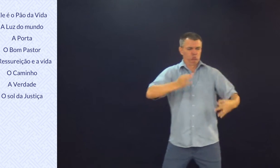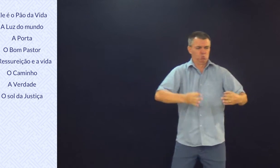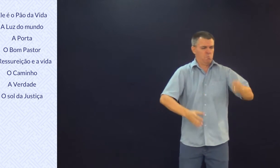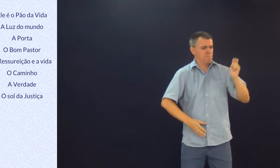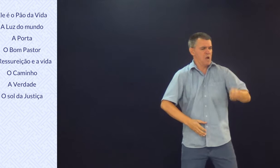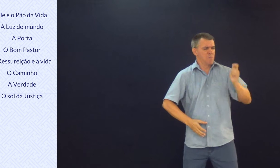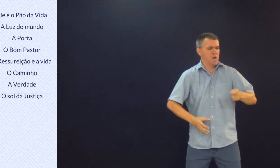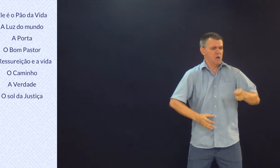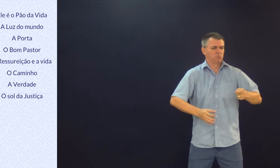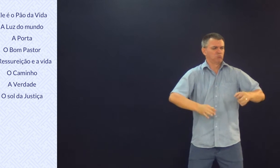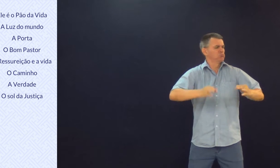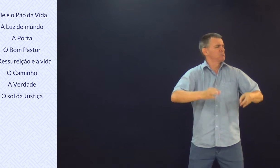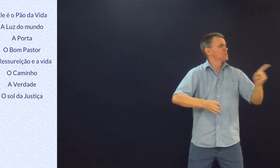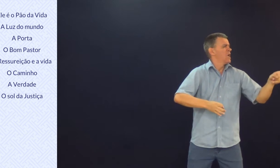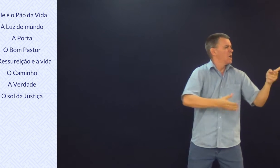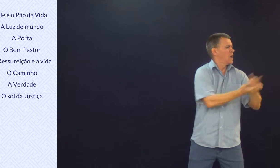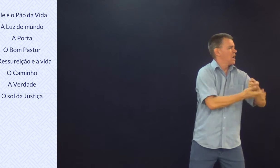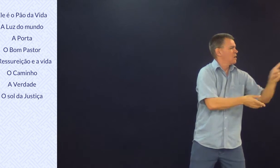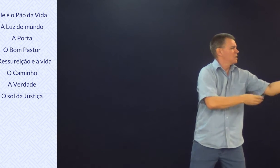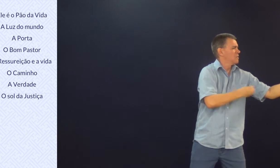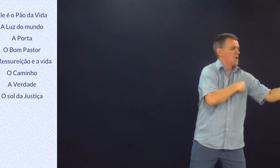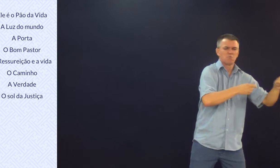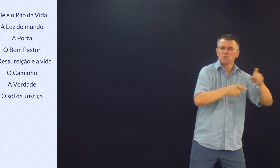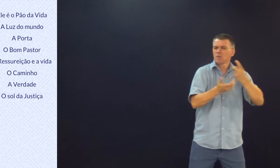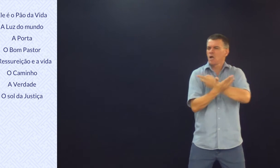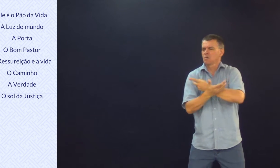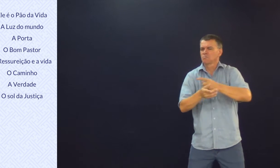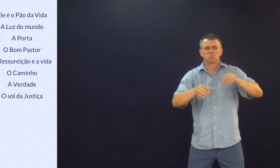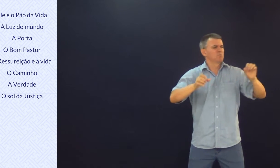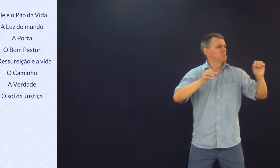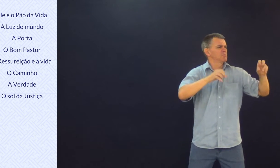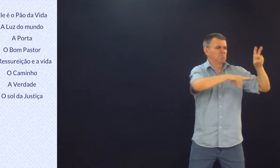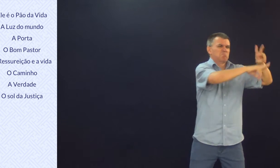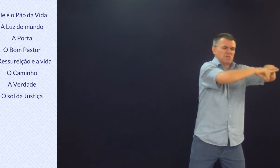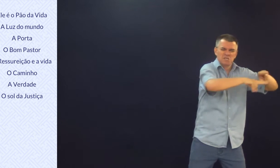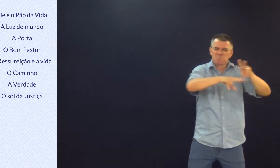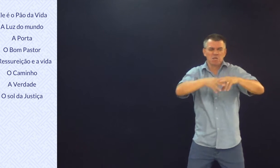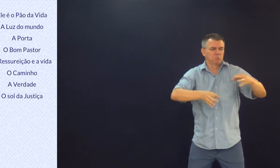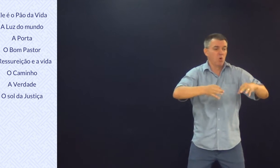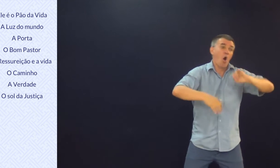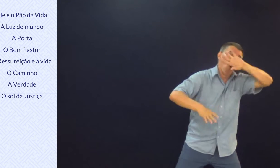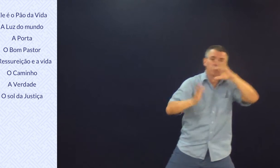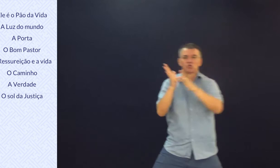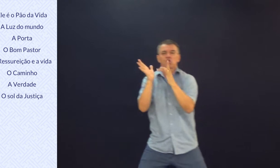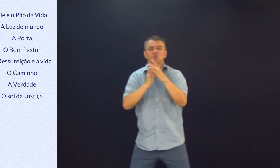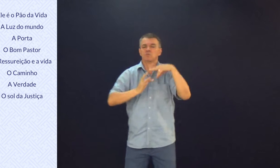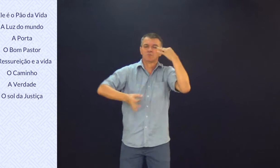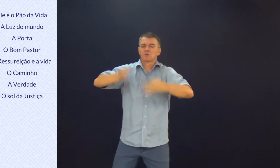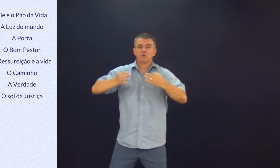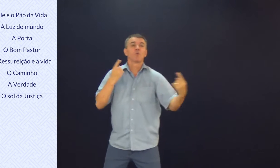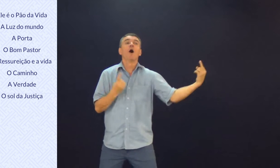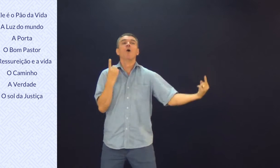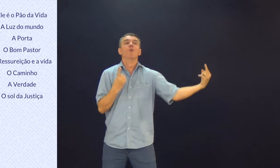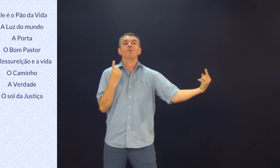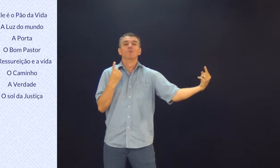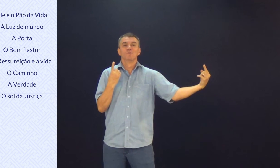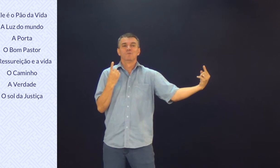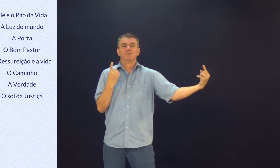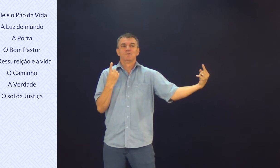terra sabe juiz de tribunal não você está condenada na nossa está liberto jesus também o